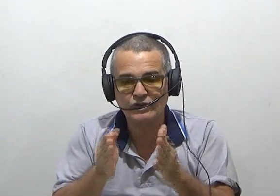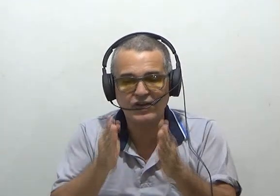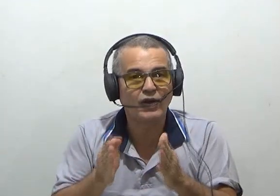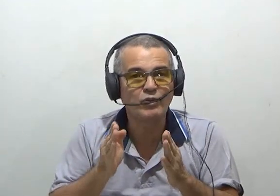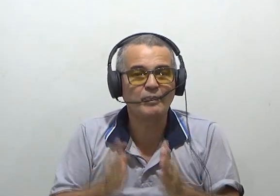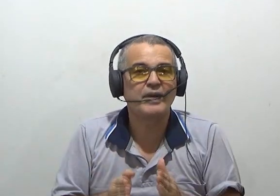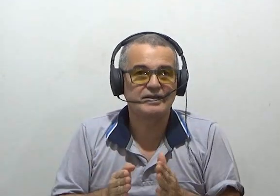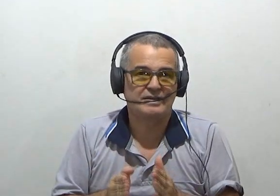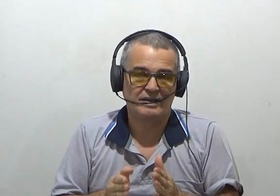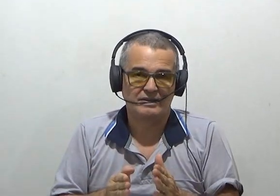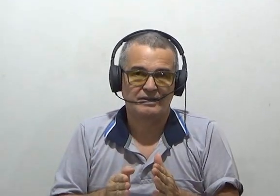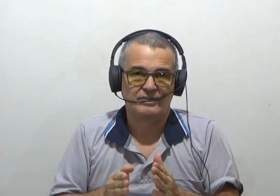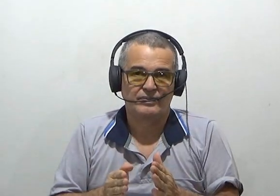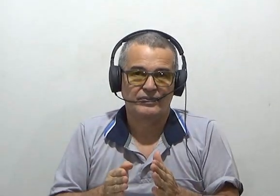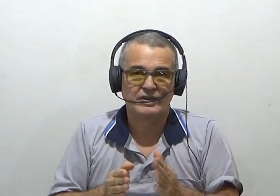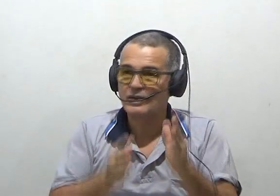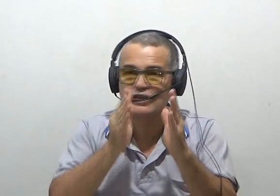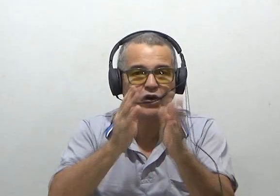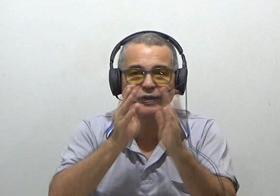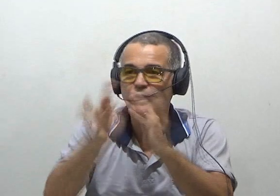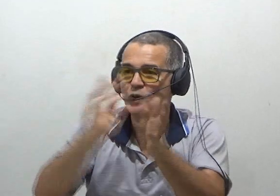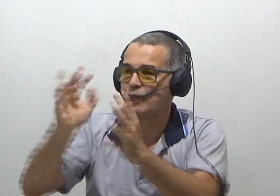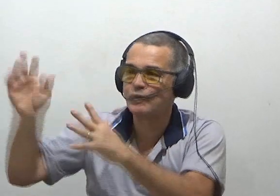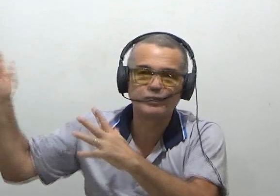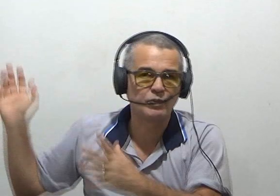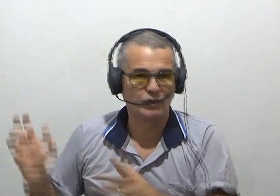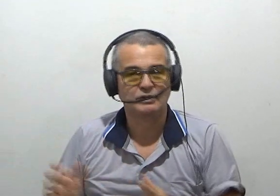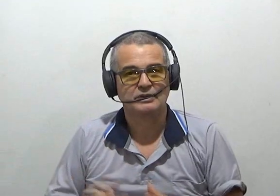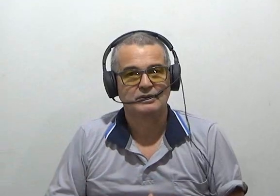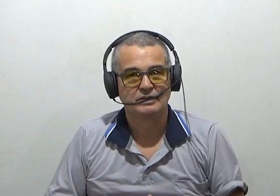Mas o surdo fala como pensa. Então ele joga.